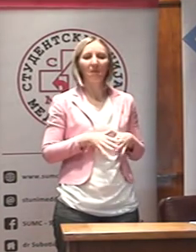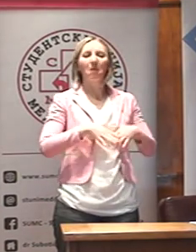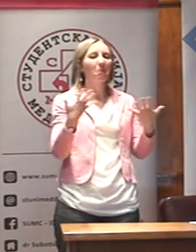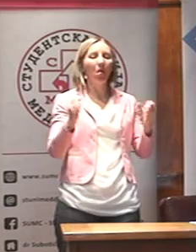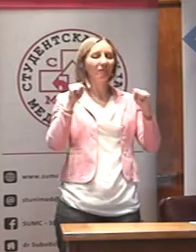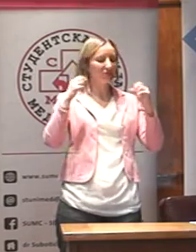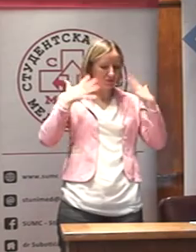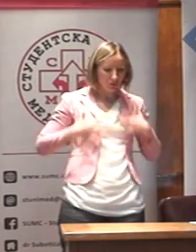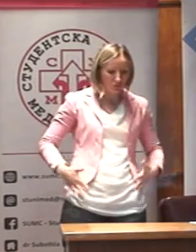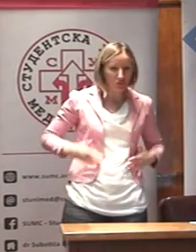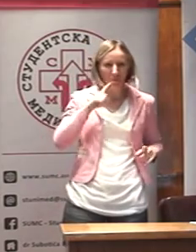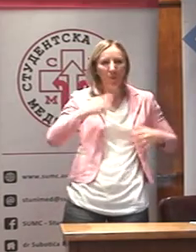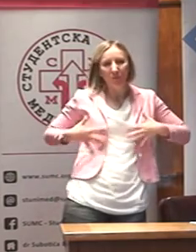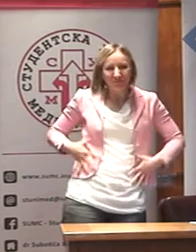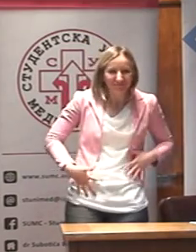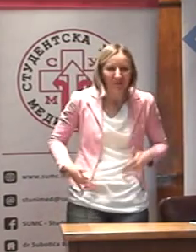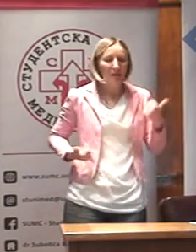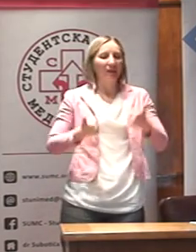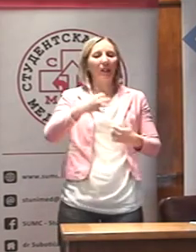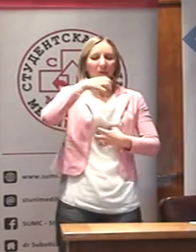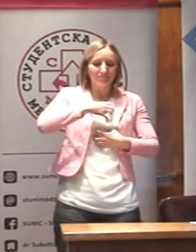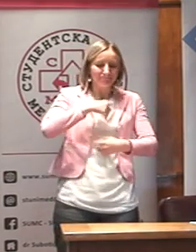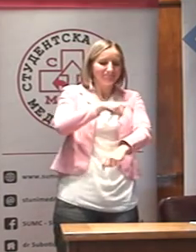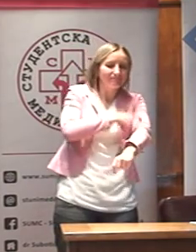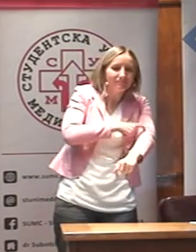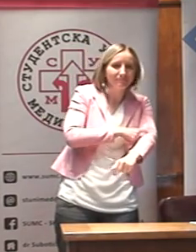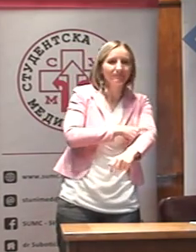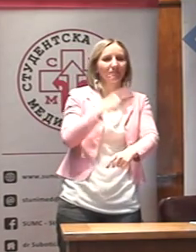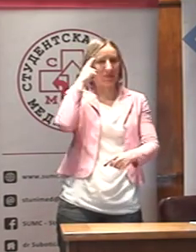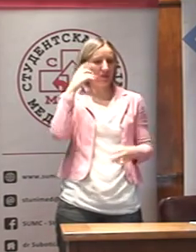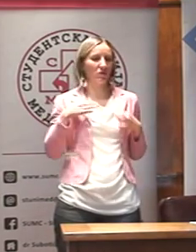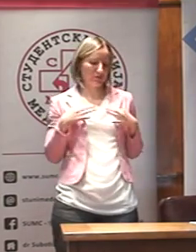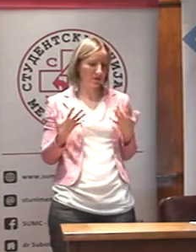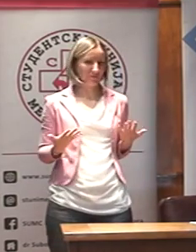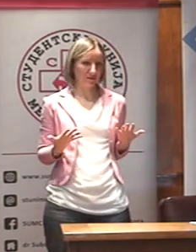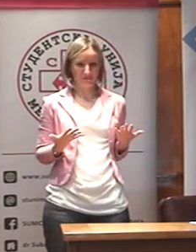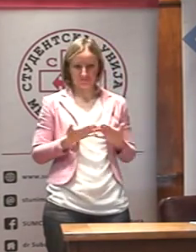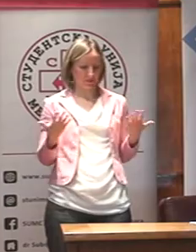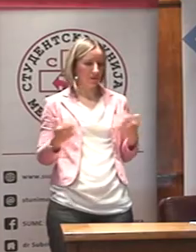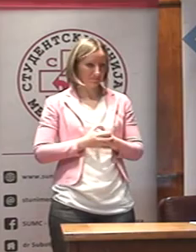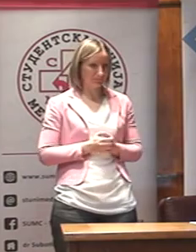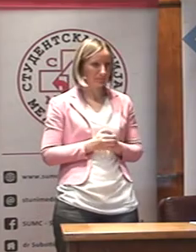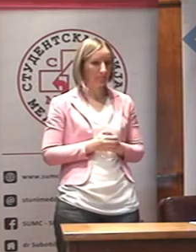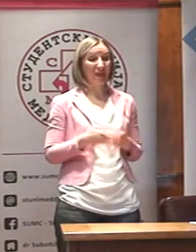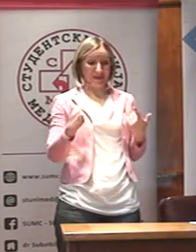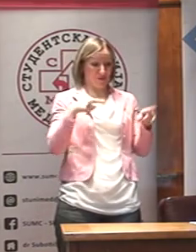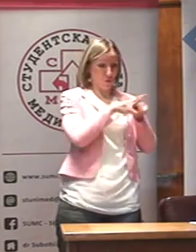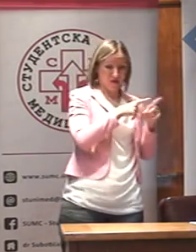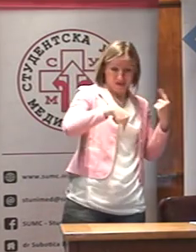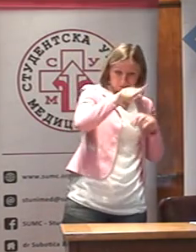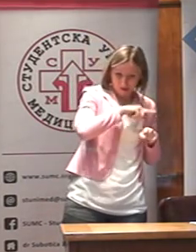zdravstva. Bilo da se radilo o fizičkom zdravlju ili o psihičkom, mentalnom zdravlju.